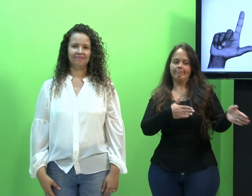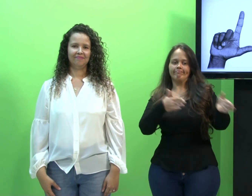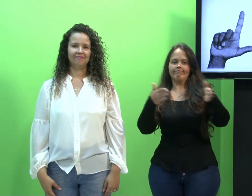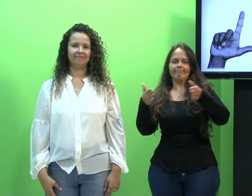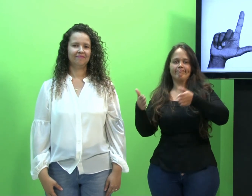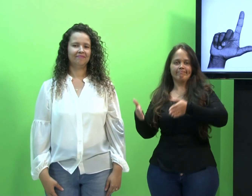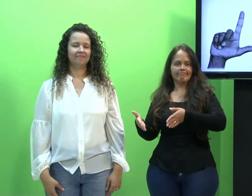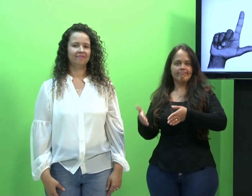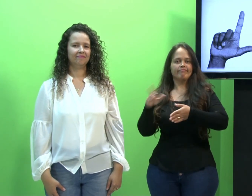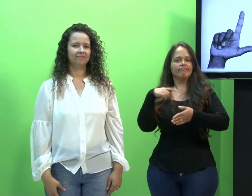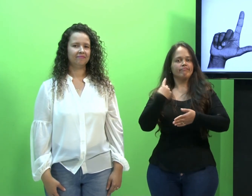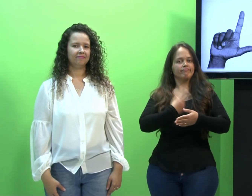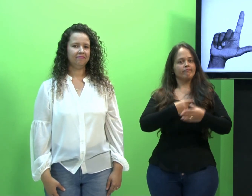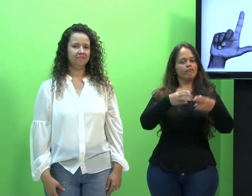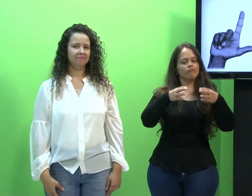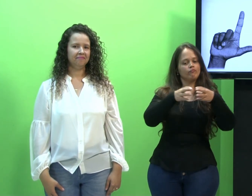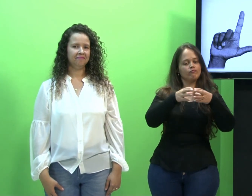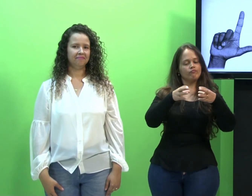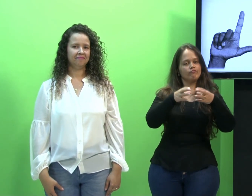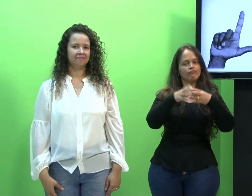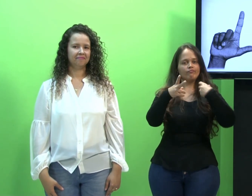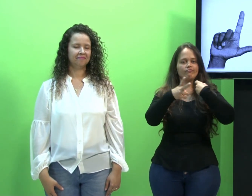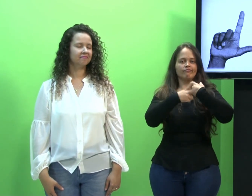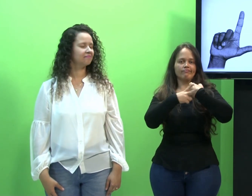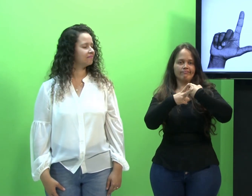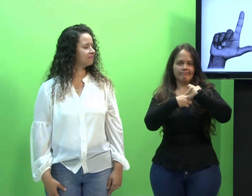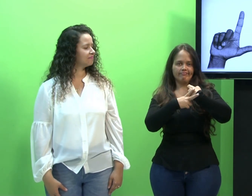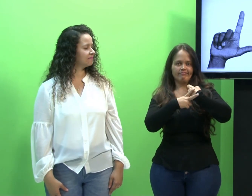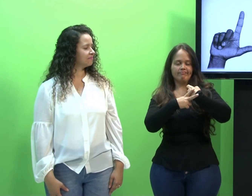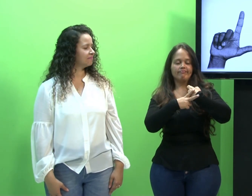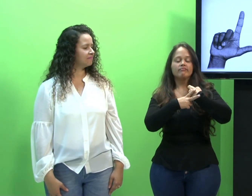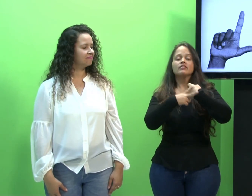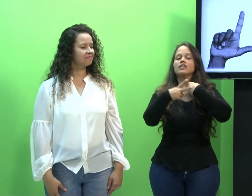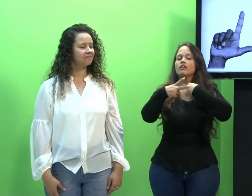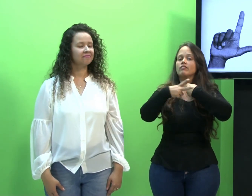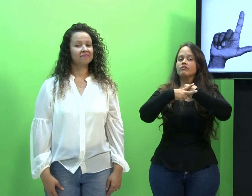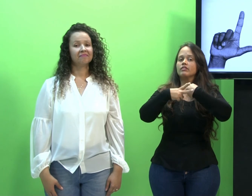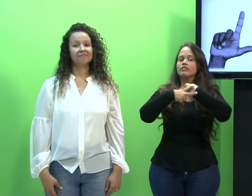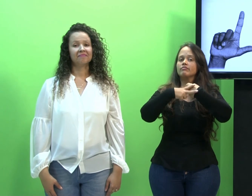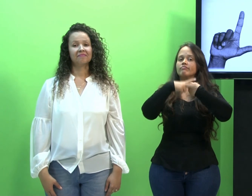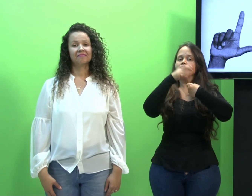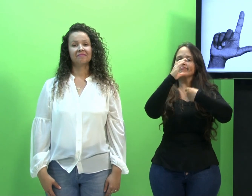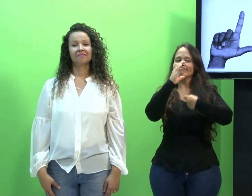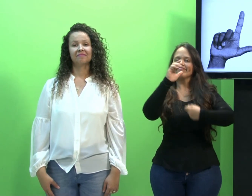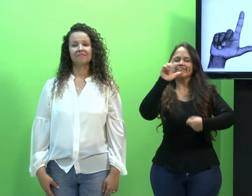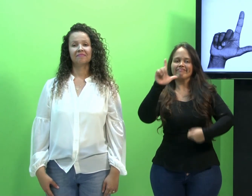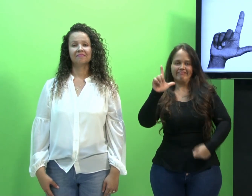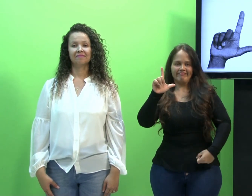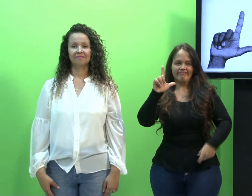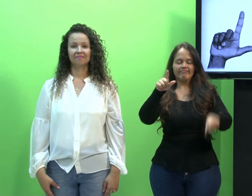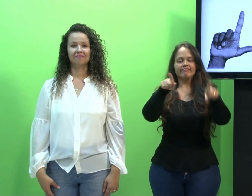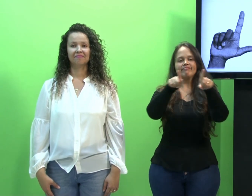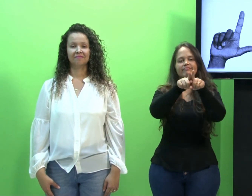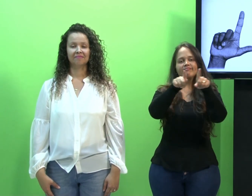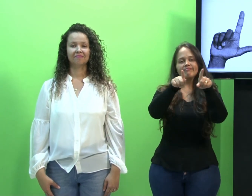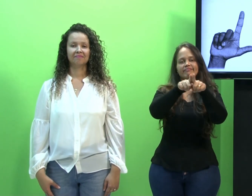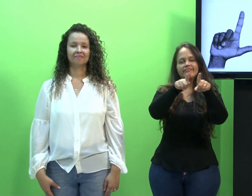Passaremos agora para outro grupo de verbos, os verbos classificadores, que também